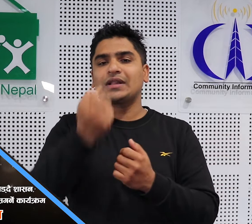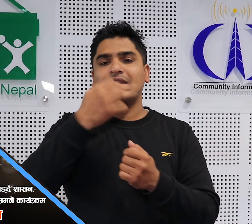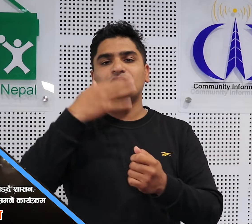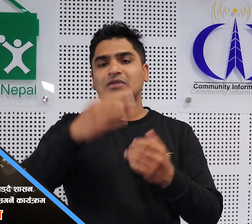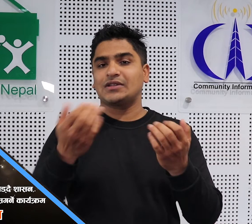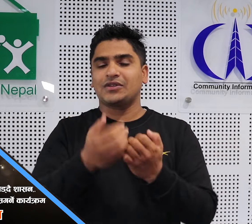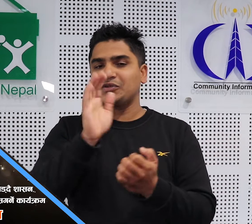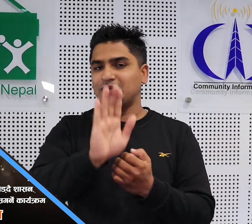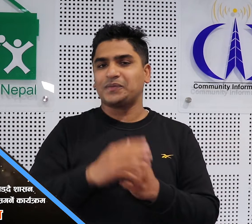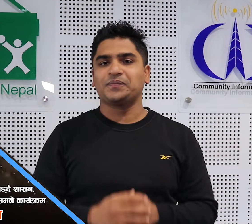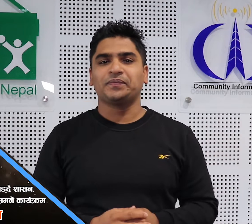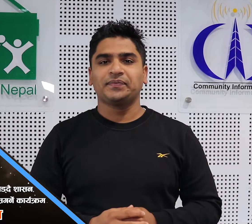सुनिश्चित गरेको छ।